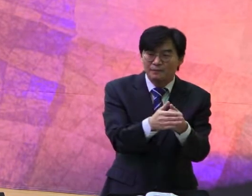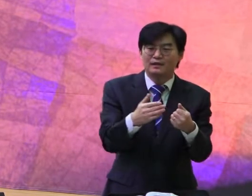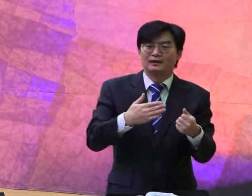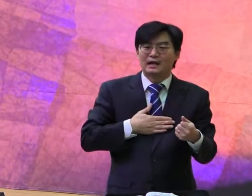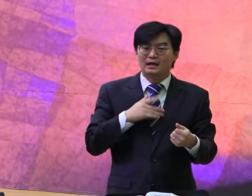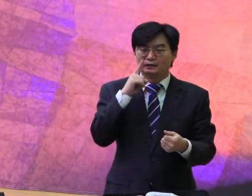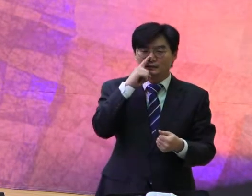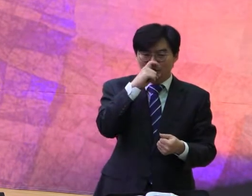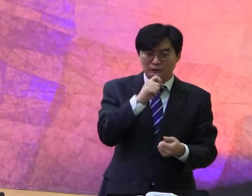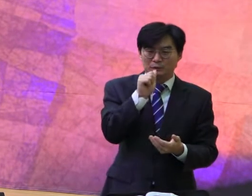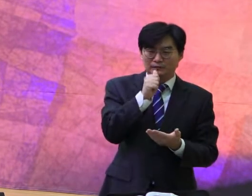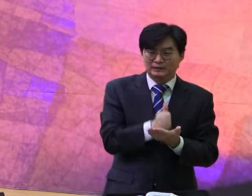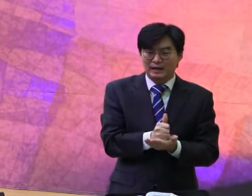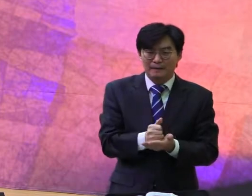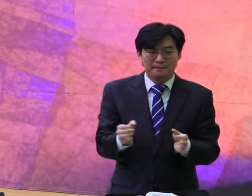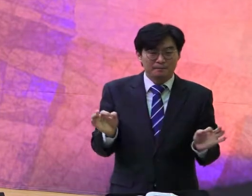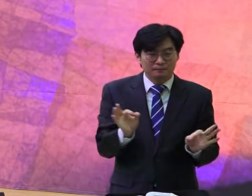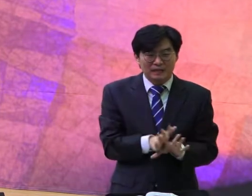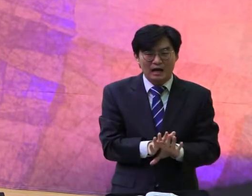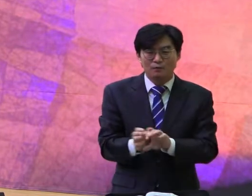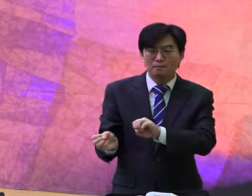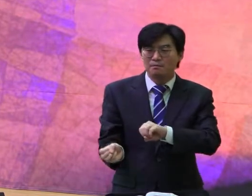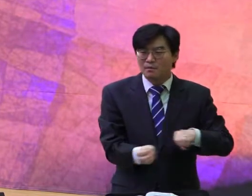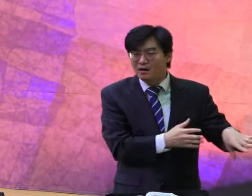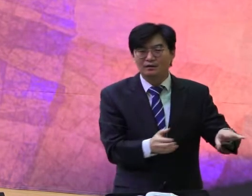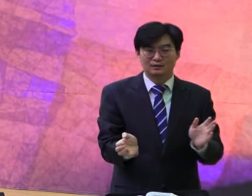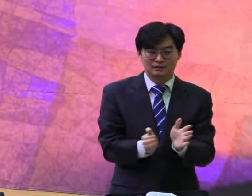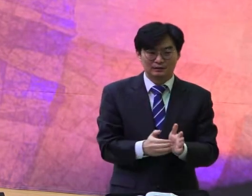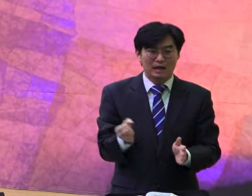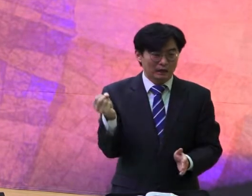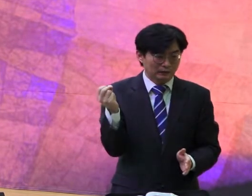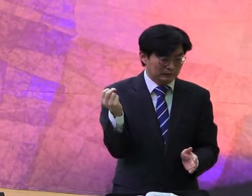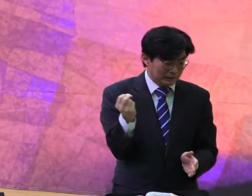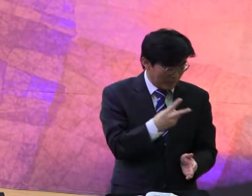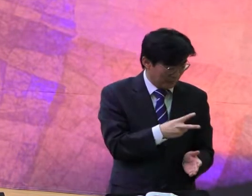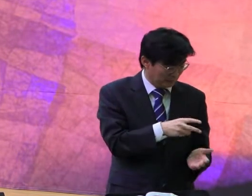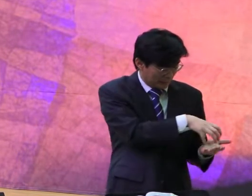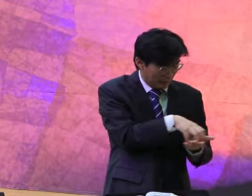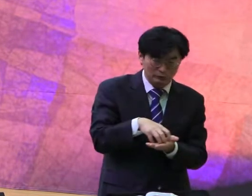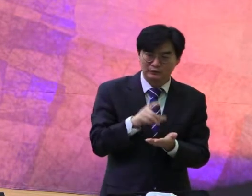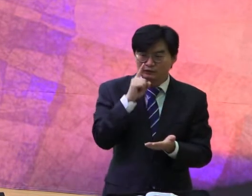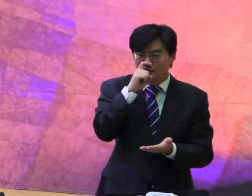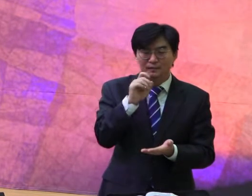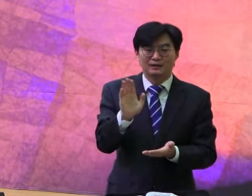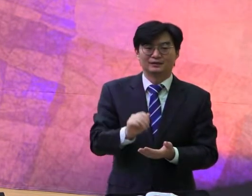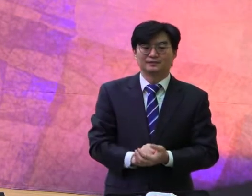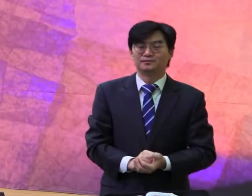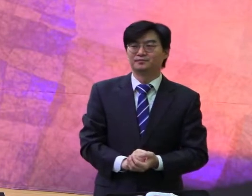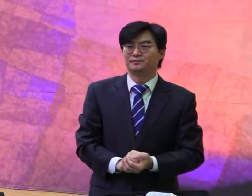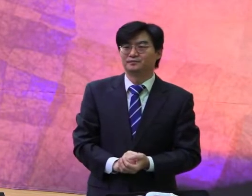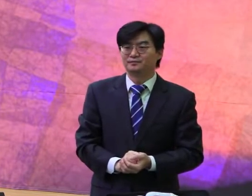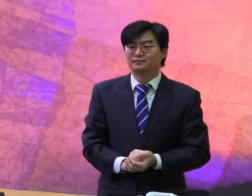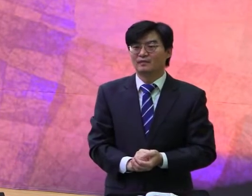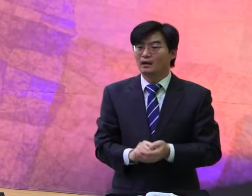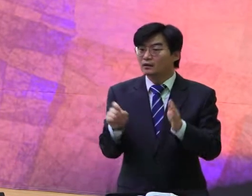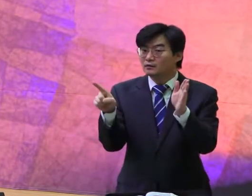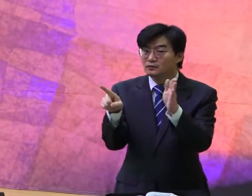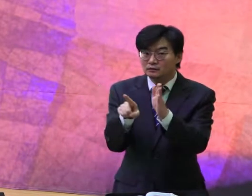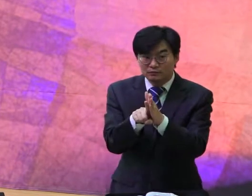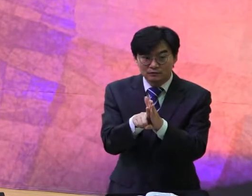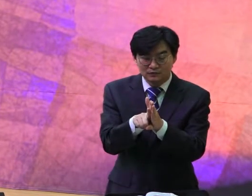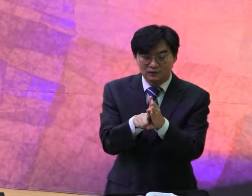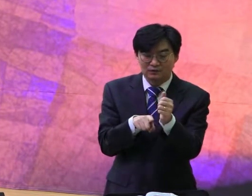것입니다. 그러니까 신앙이라는 것이 무엇입니까? 여러분 질그릇이 바닥에 던져질 때